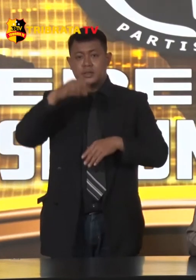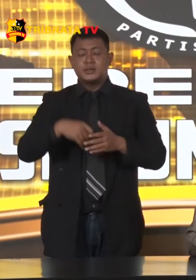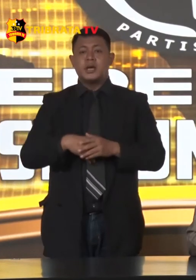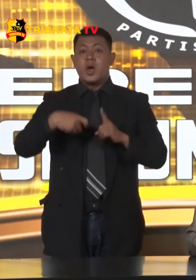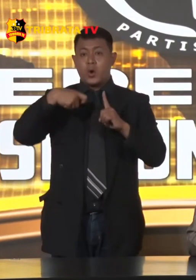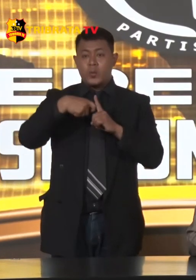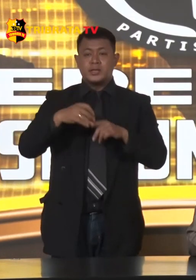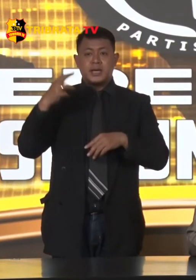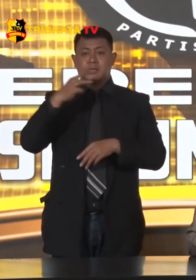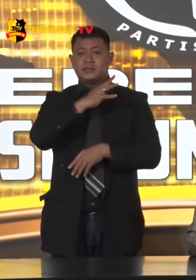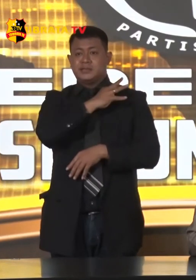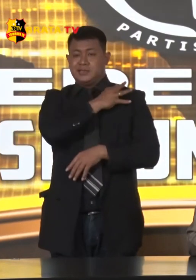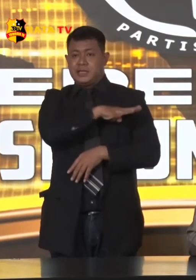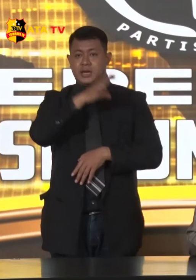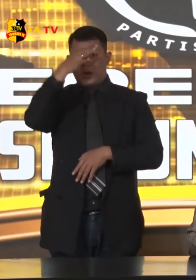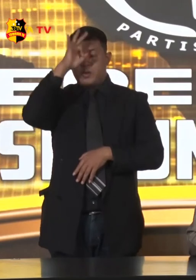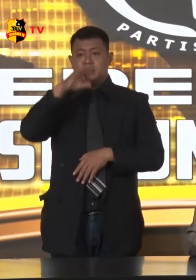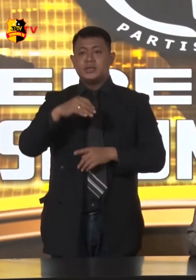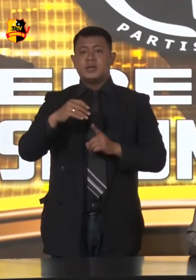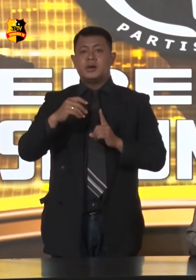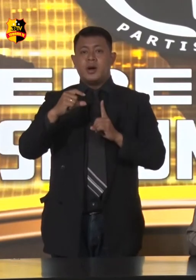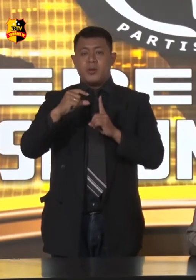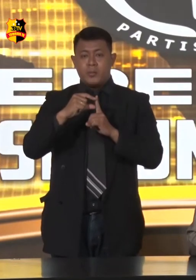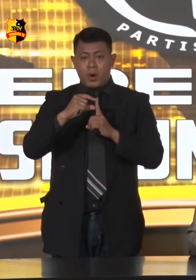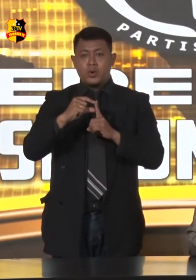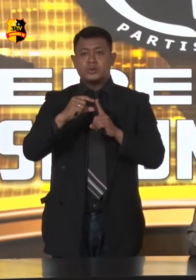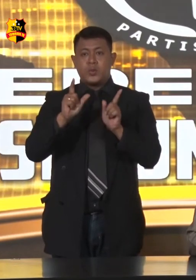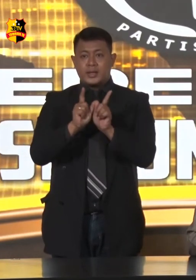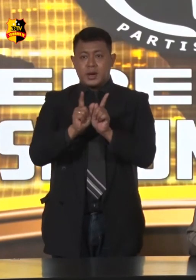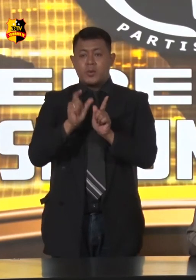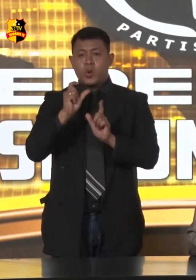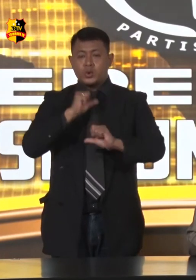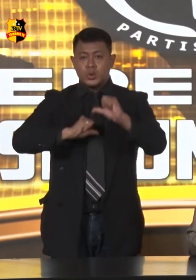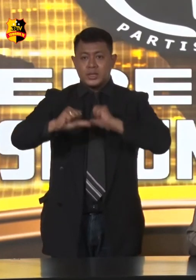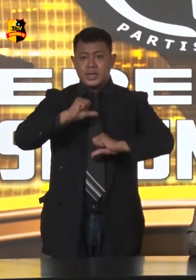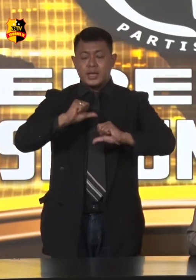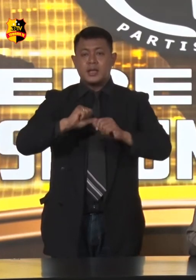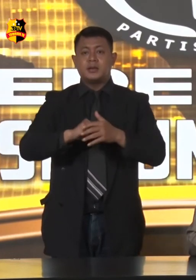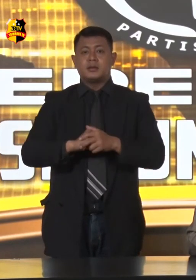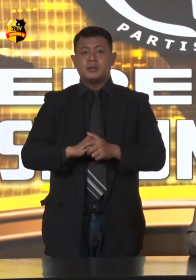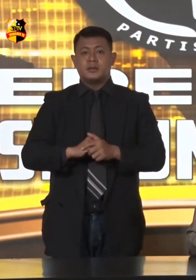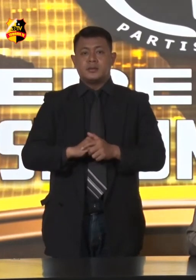Komisaris Jenderal Polisi Paulus Waterpau, untuk kegiatan